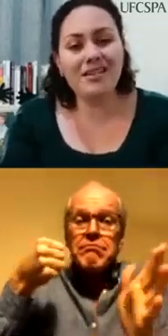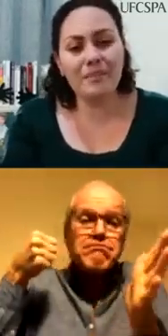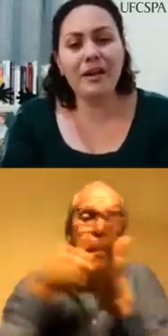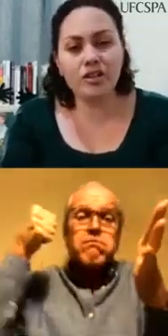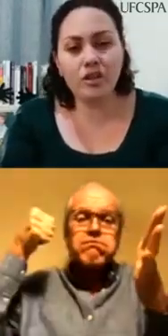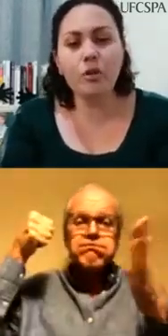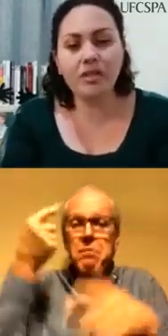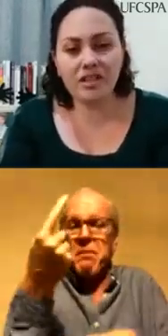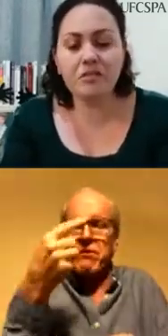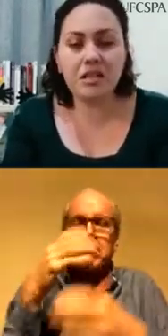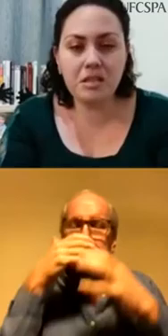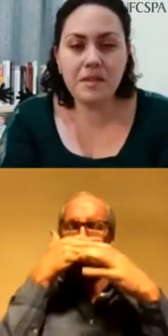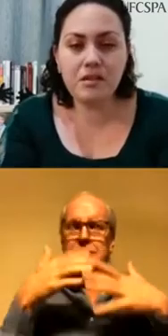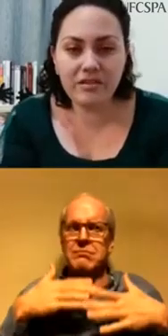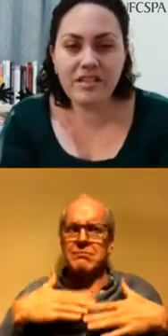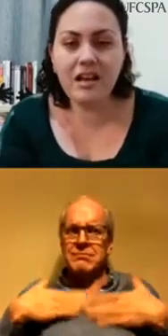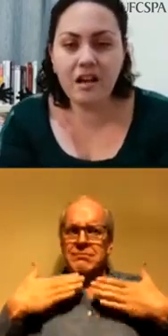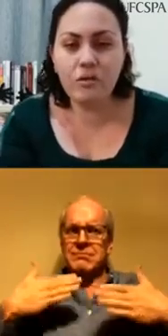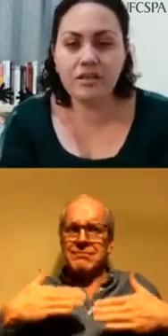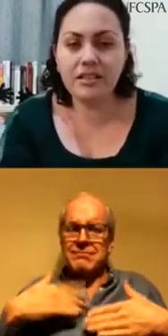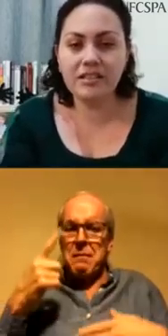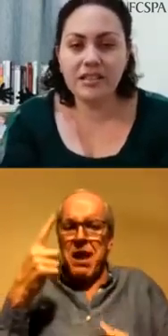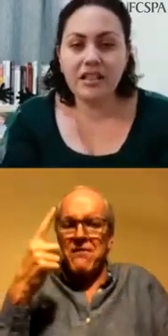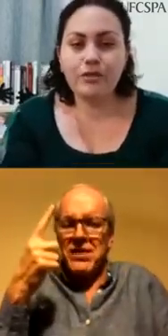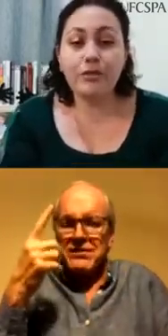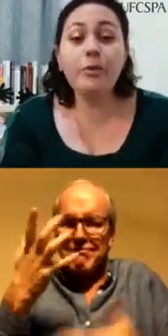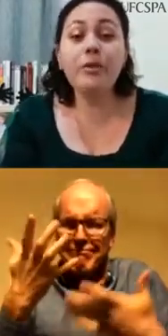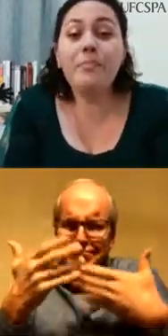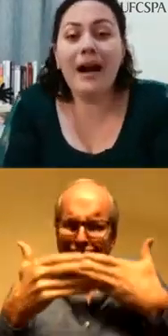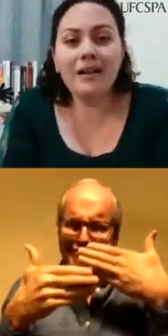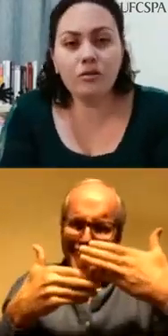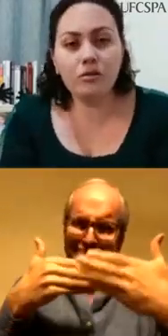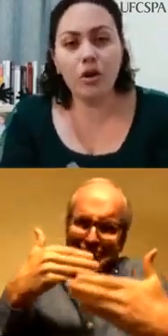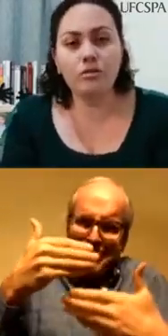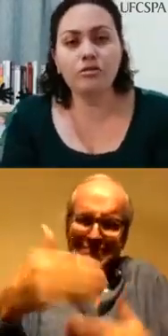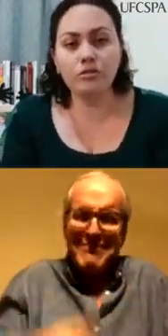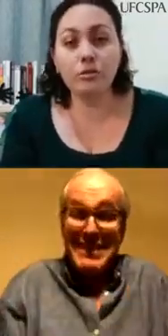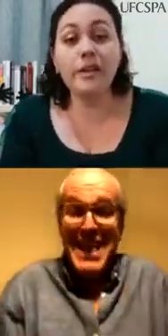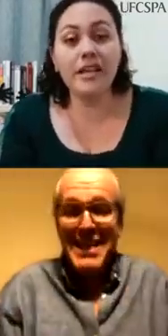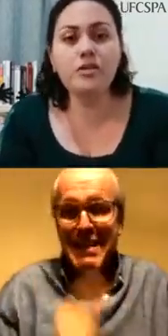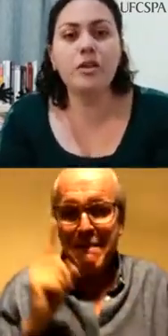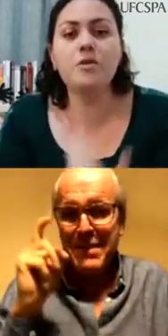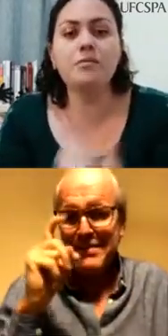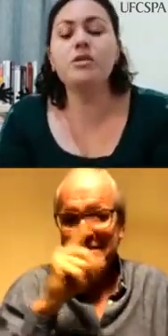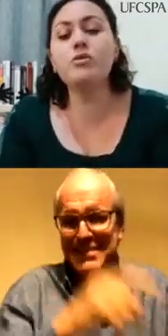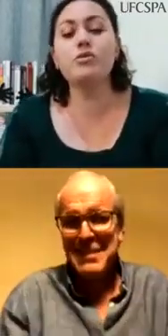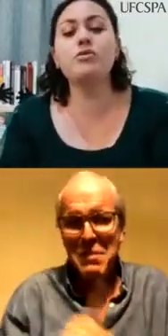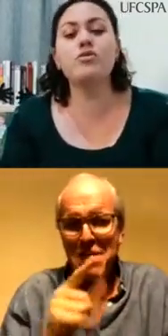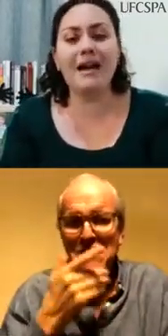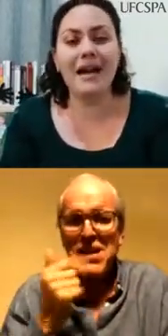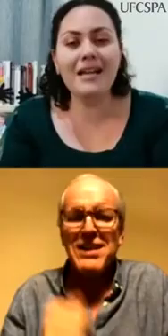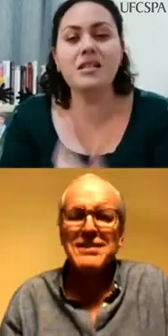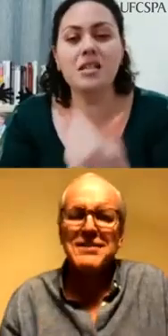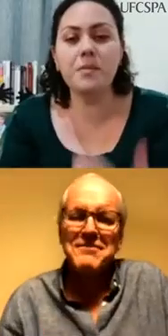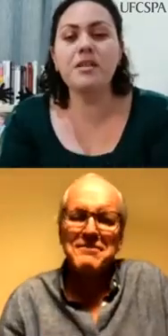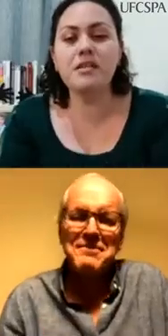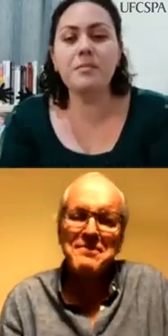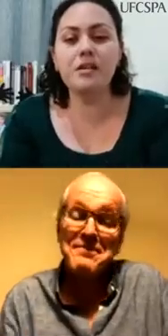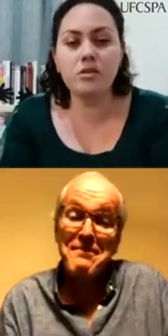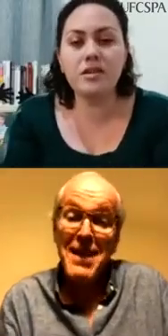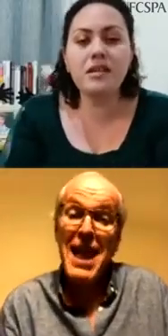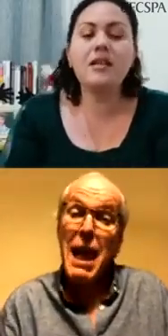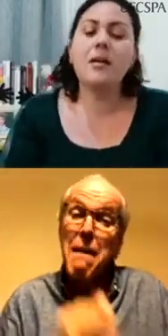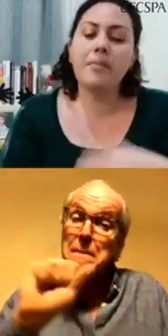um pouco essa parte da comunicação que é a expressão facial, né? Foi um impacto logo no início, né, os primeiros usos de máscara, as